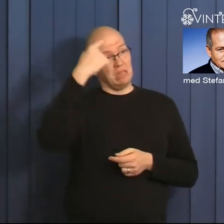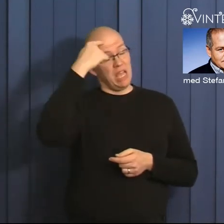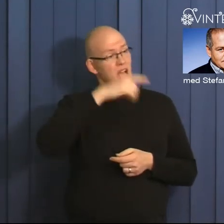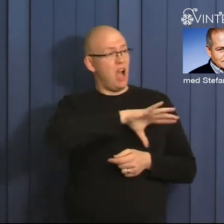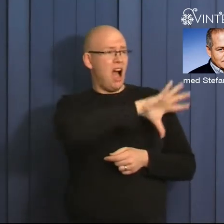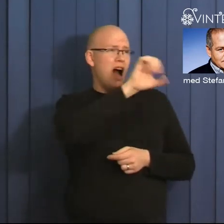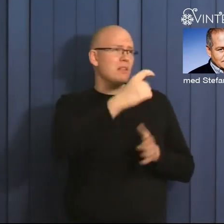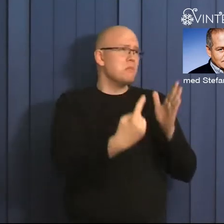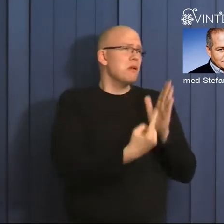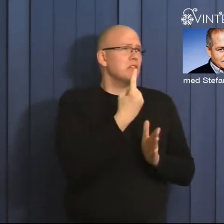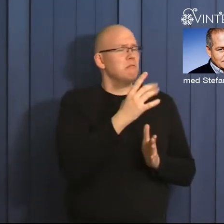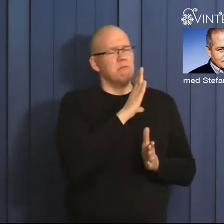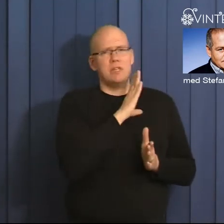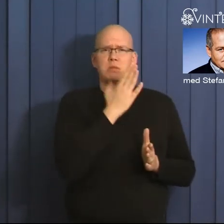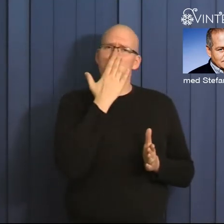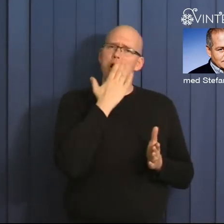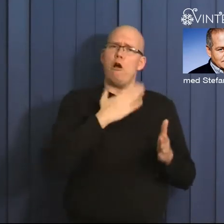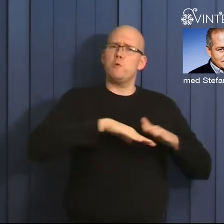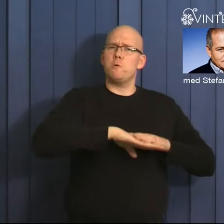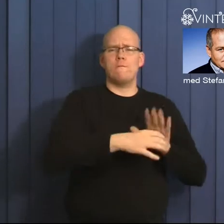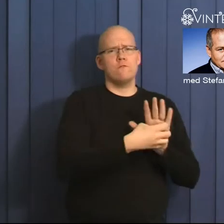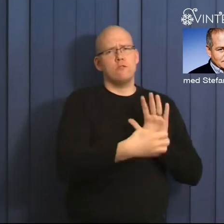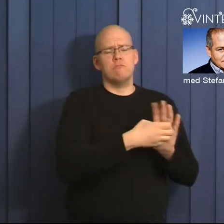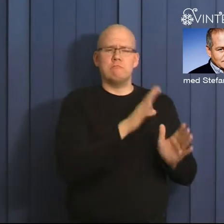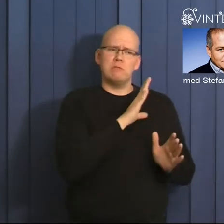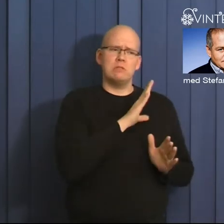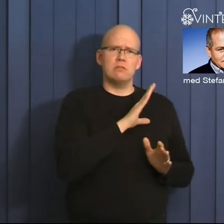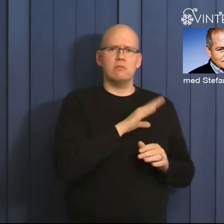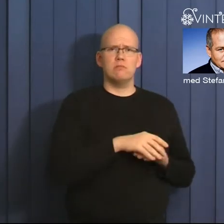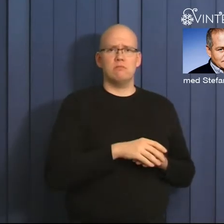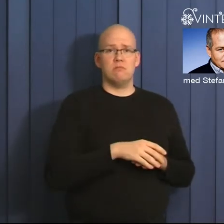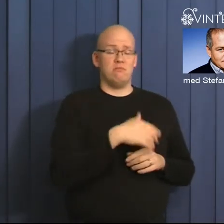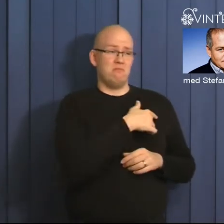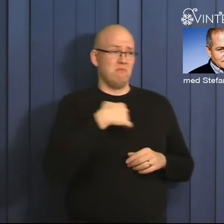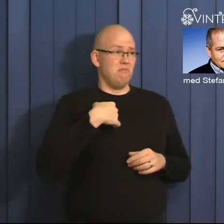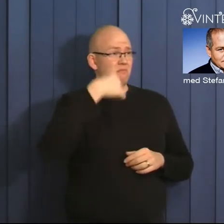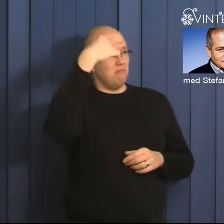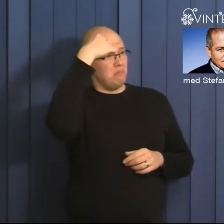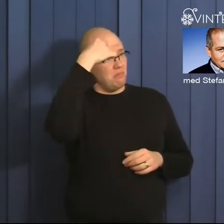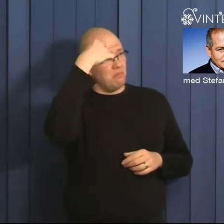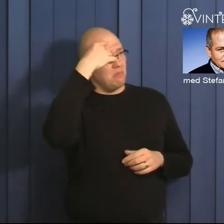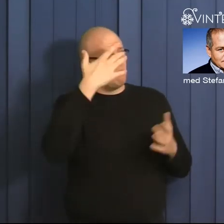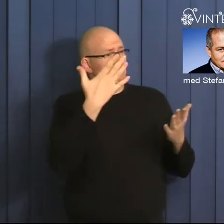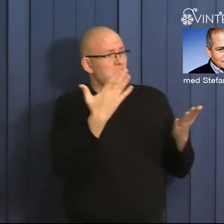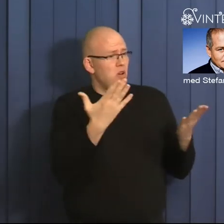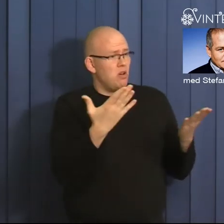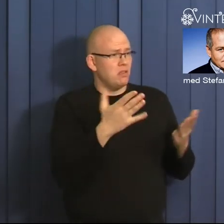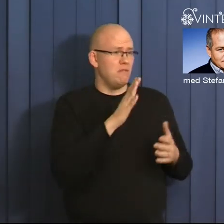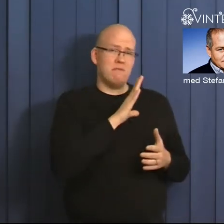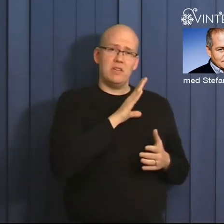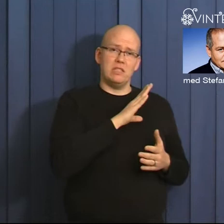förklaring och förhålla oss kallsinniga till att det finns krafter i universum utöver de som påvisats av